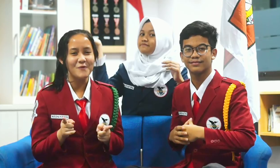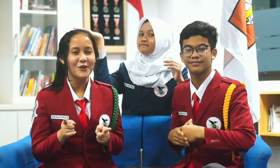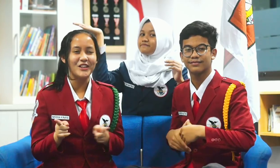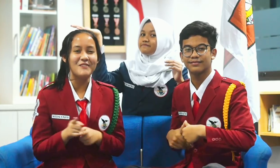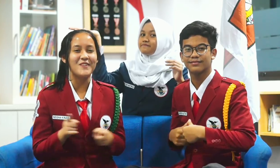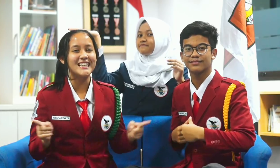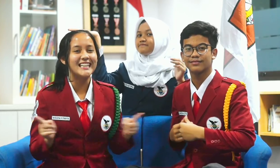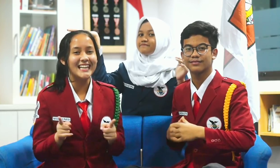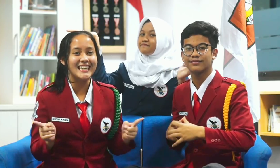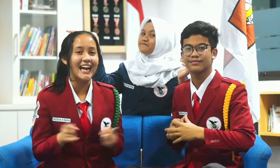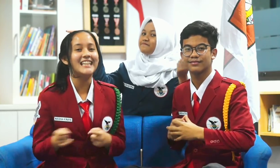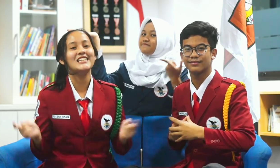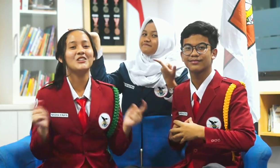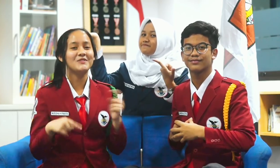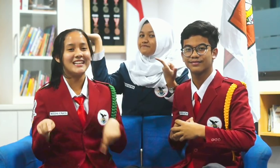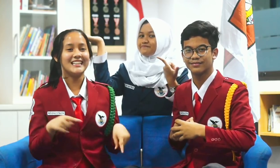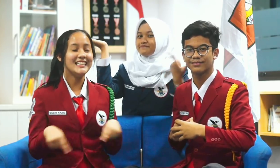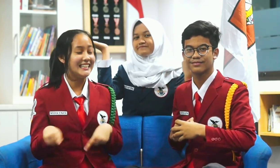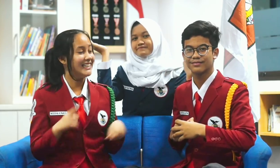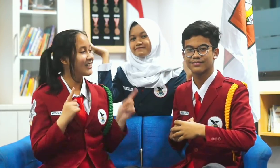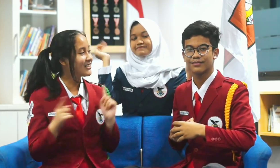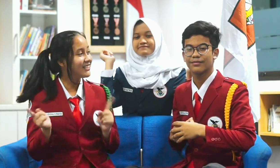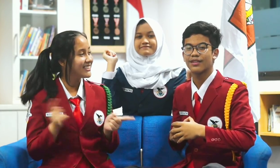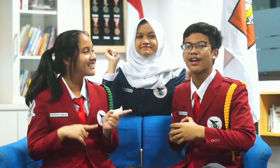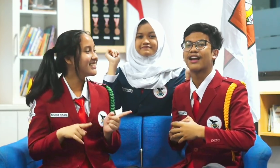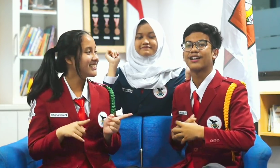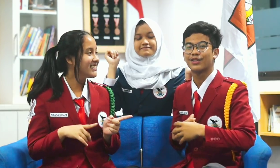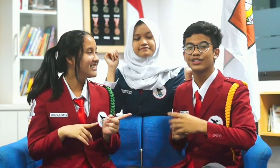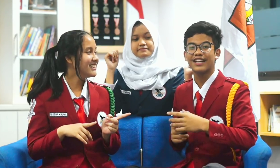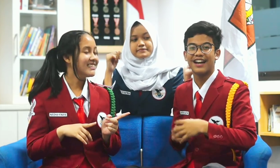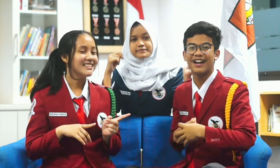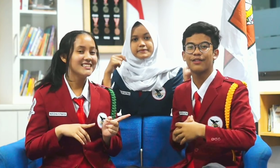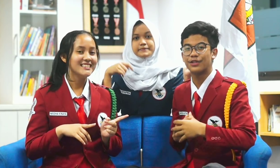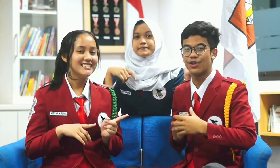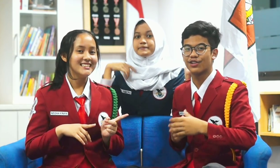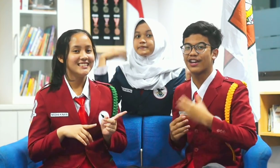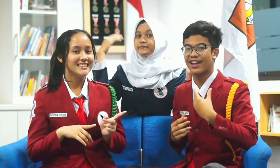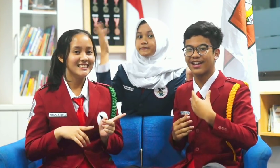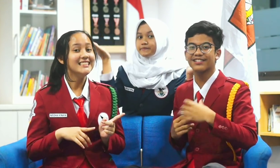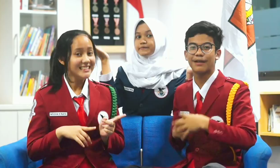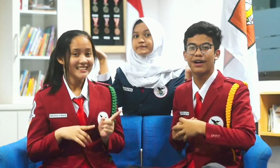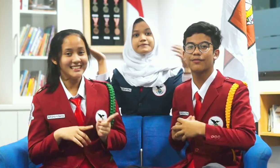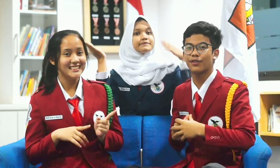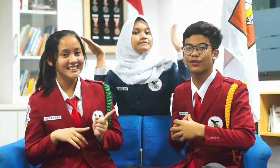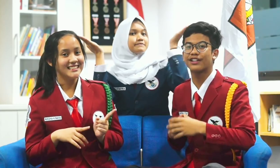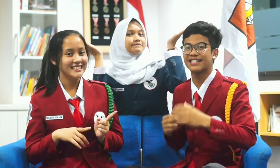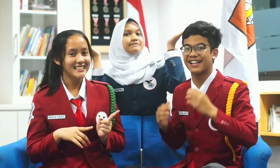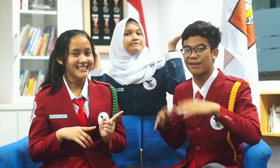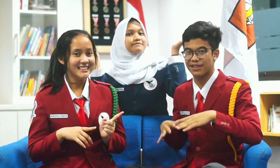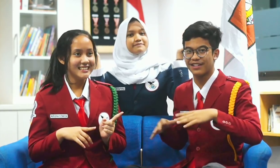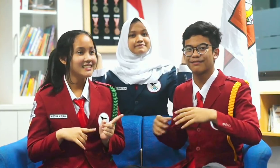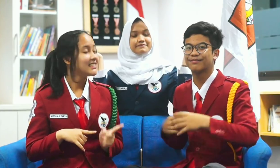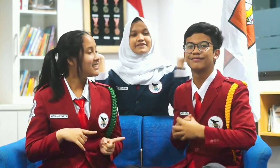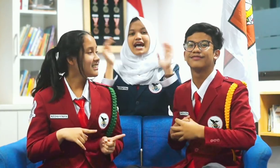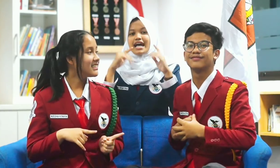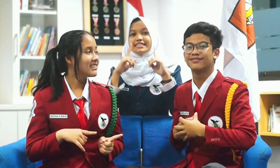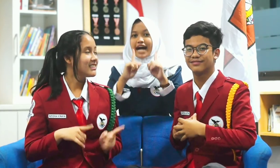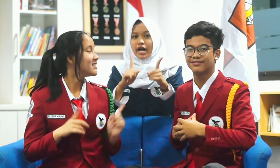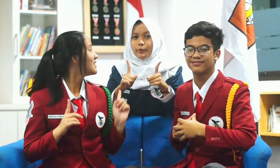profil yang paling kece di YouTube channel ini. Terus-terus? Terus ada video Q&A sama vlog-vlog di channel kami. Jangan lupa